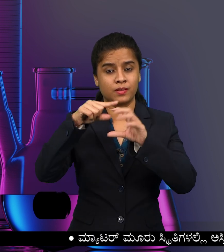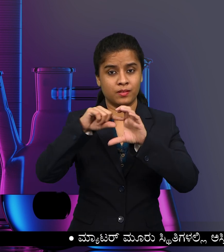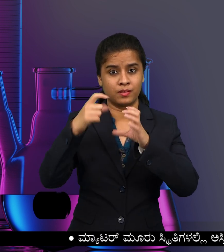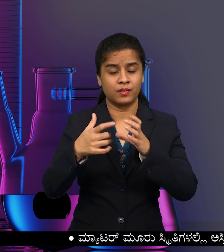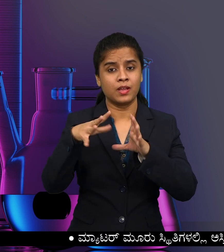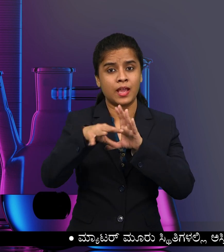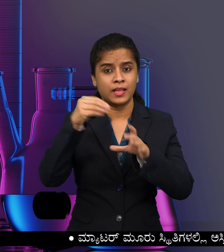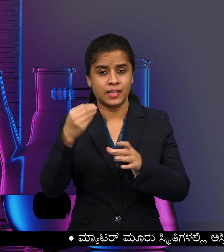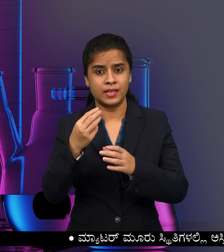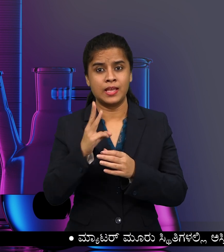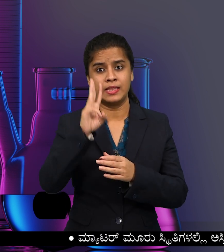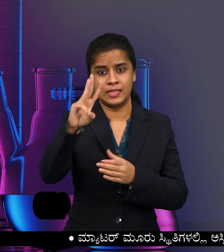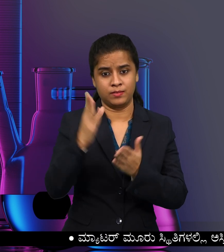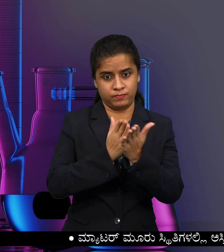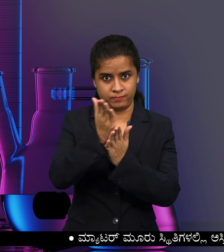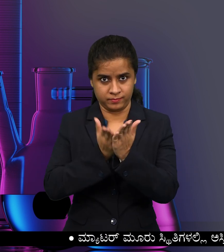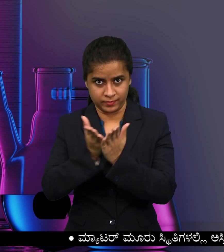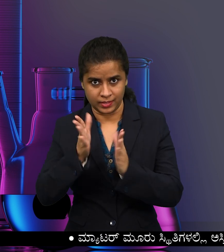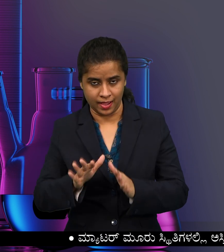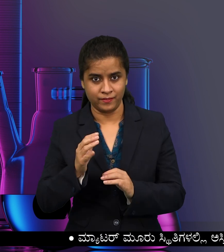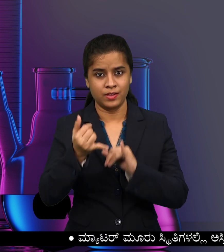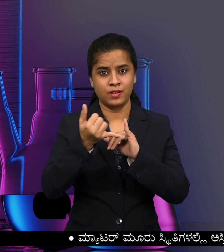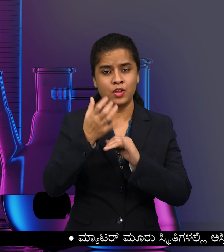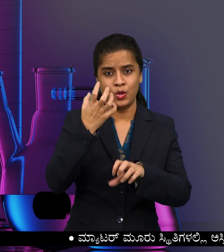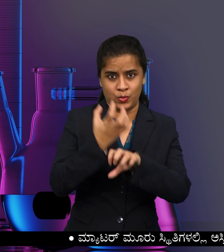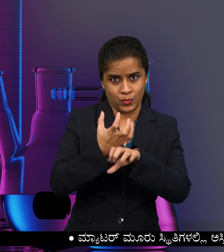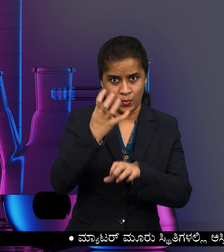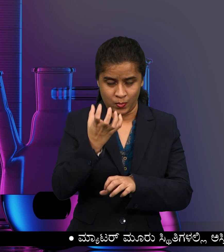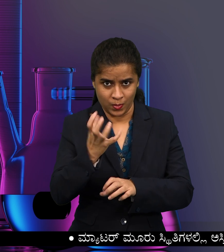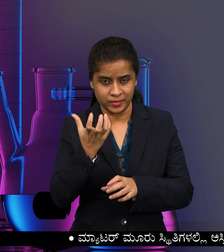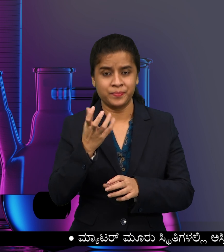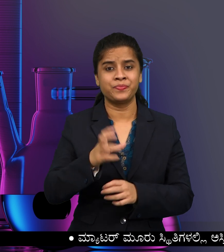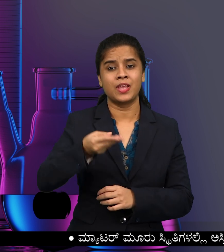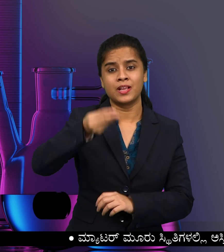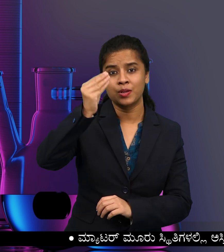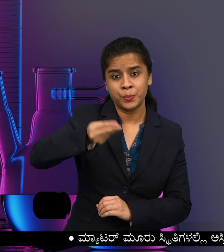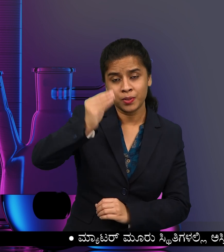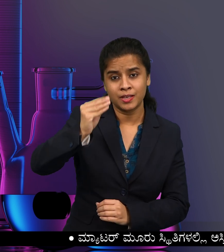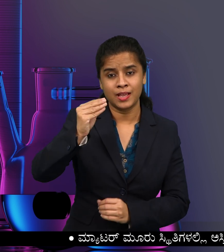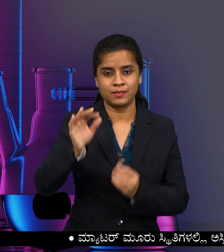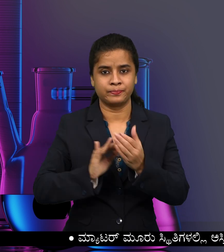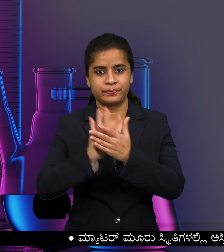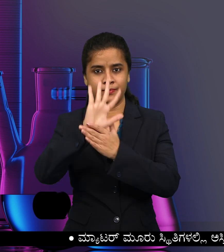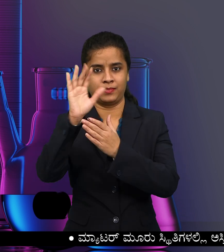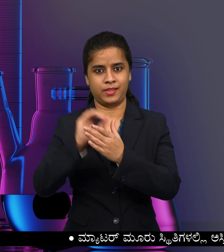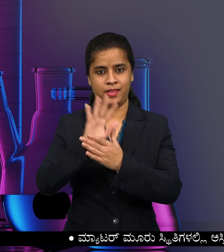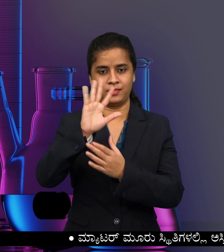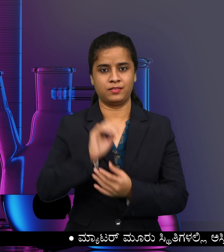ಮ್ಯಾಟರ್ 3 ಸ್ಥಿತಿಗಳಲ್ಲಿ ಅಸ್ತಿತ್ವದಲ್ಲಿದೆ, ಅಂದರೆ ಘನ, ದ್ರವ ಮತ್ತು ಅನಿಲ.